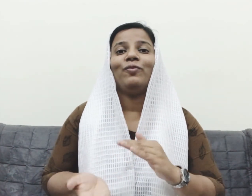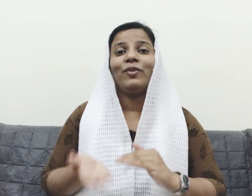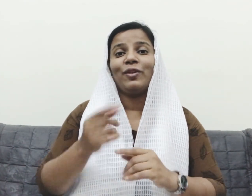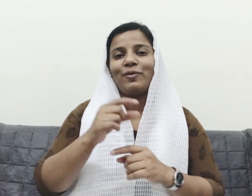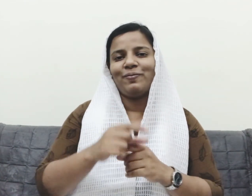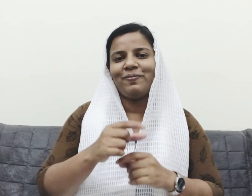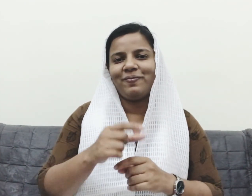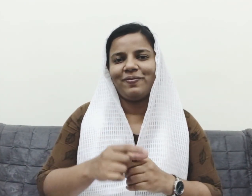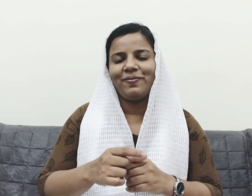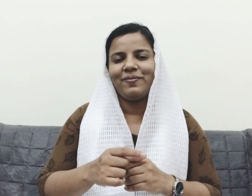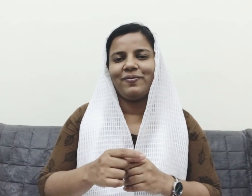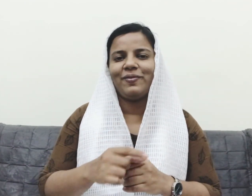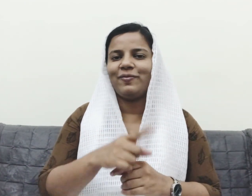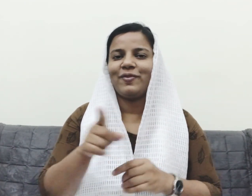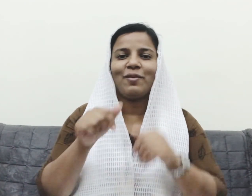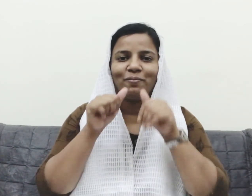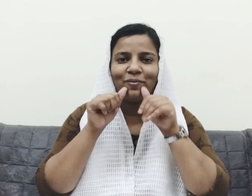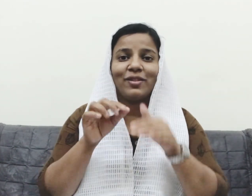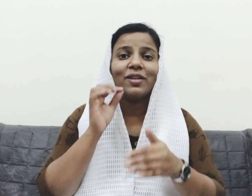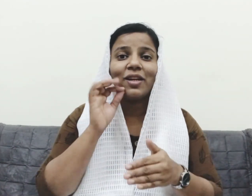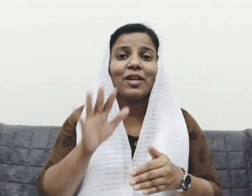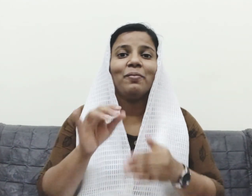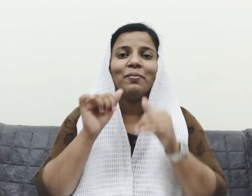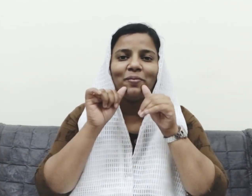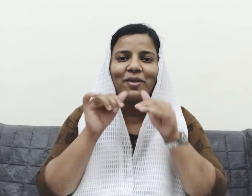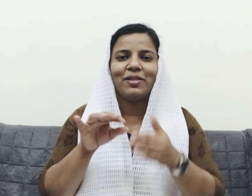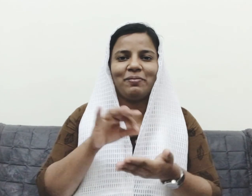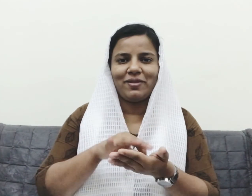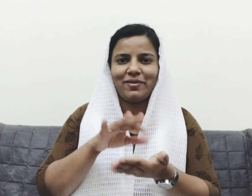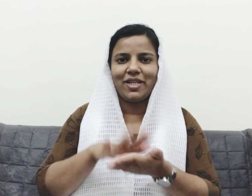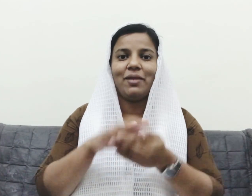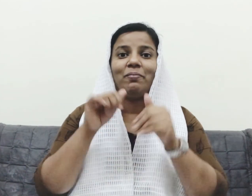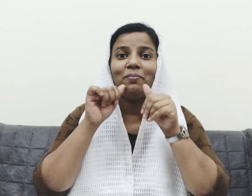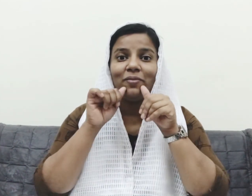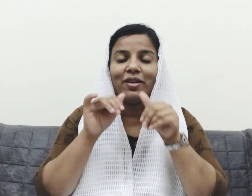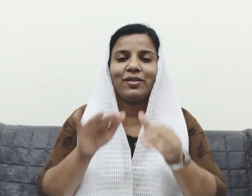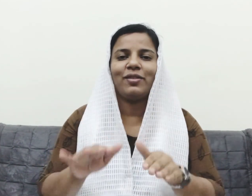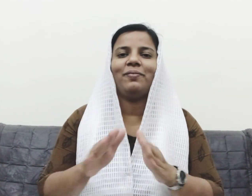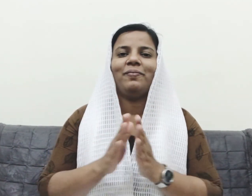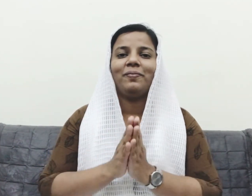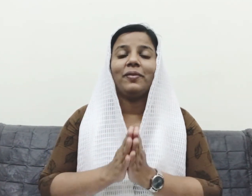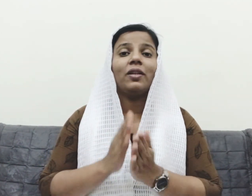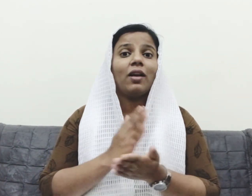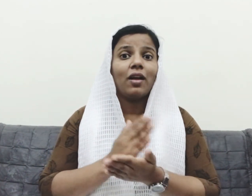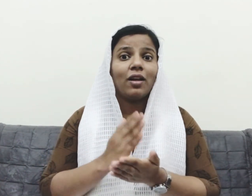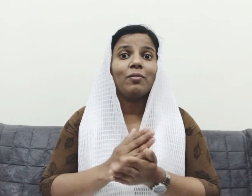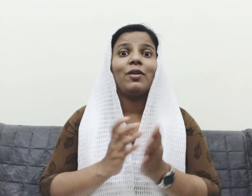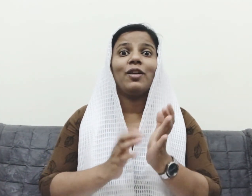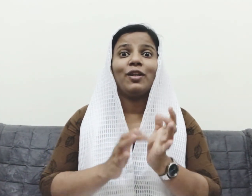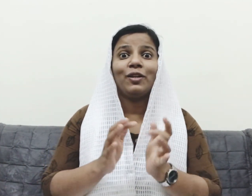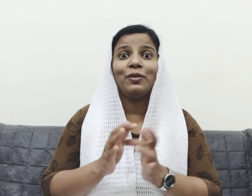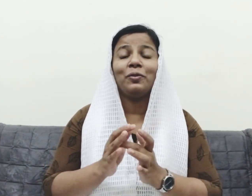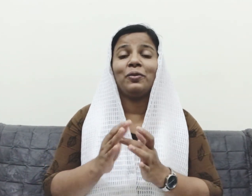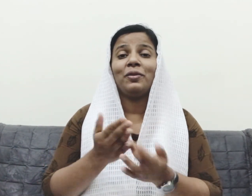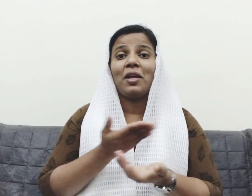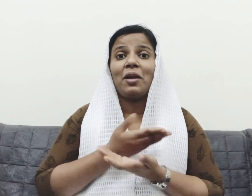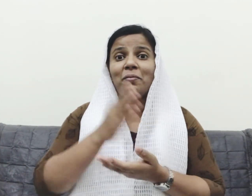വർദ്ധിക്കും, പെരുകും. ഹല്ലേലൂയ. വി ആർ ബ്ലെസ്ഡ്, റിയലി ബ്ലെസ്ഡ്, പെർമനൻ്റ്ലി ബ്ലെസ്ഡ്. കാരണം നമുക്കൊരു സ്നേഹനിധിയായ പിതാവാണ്